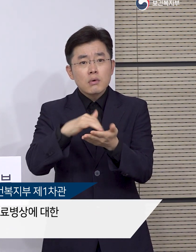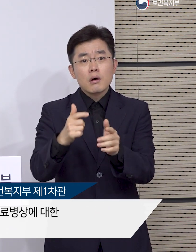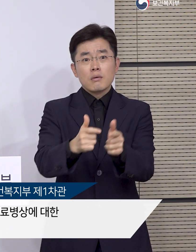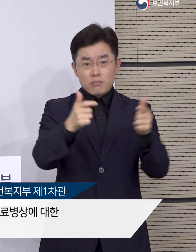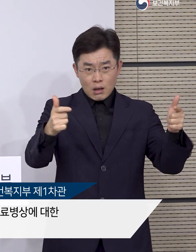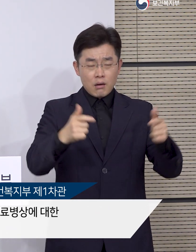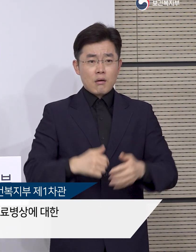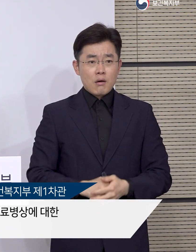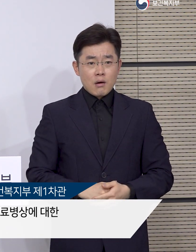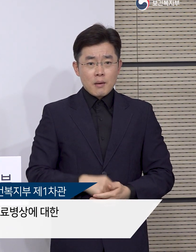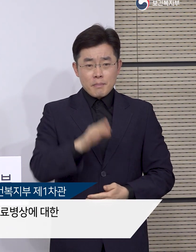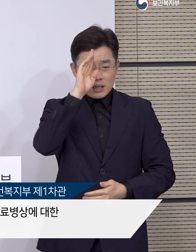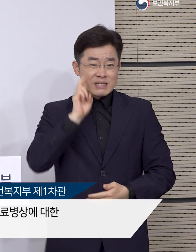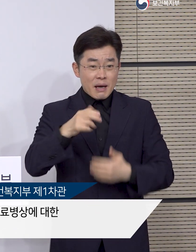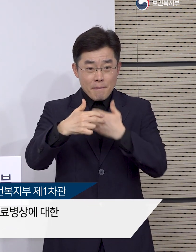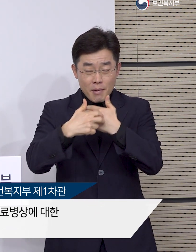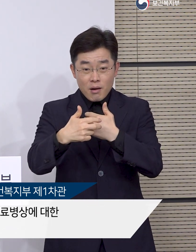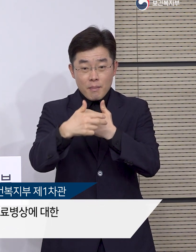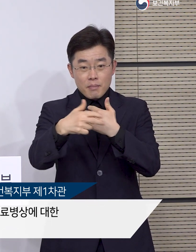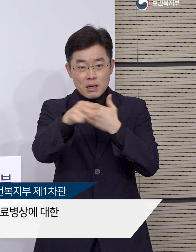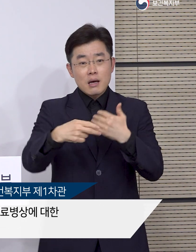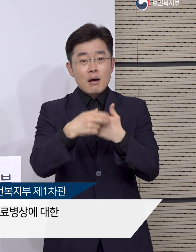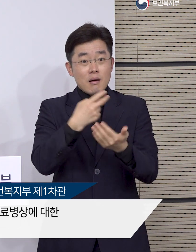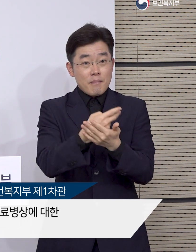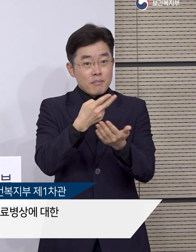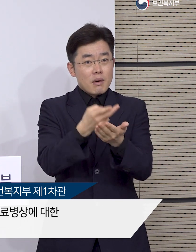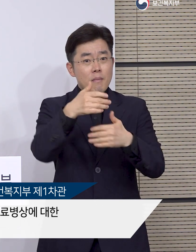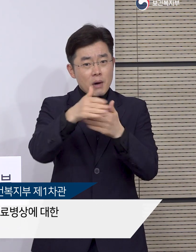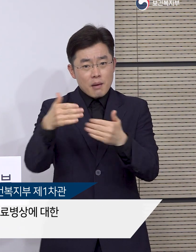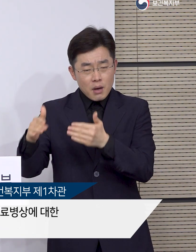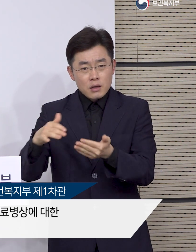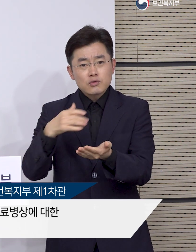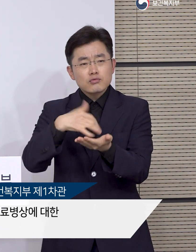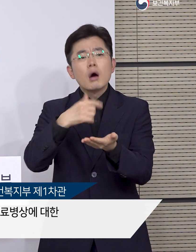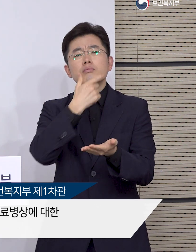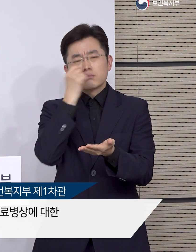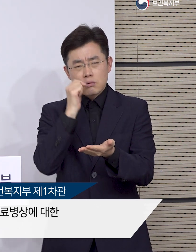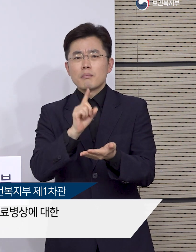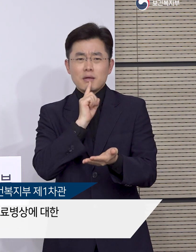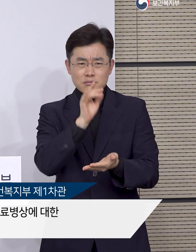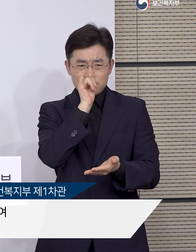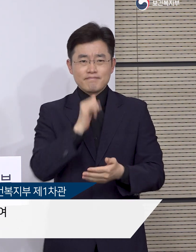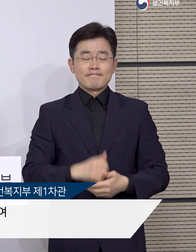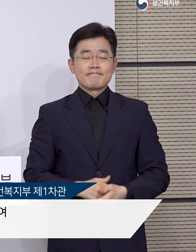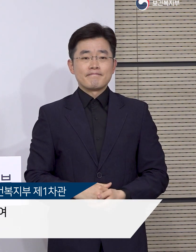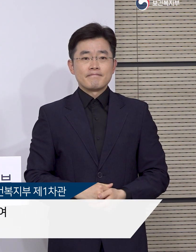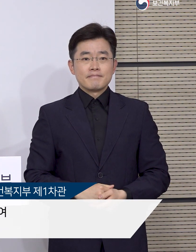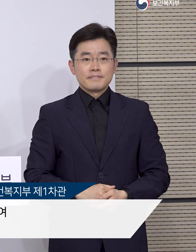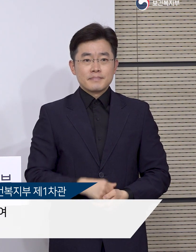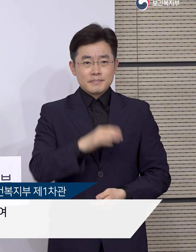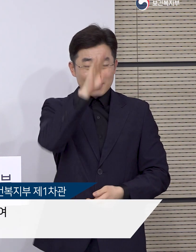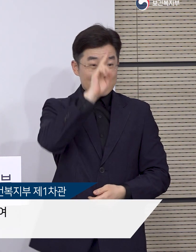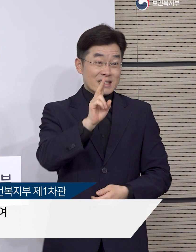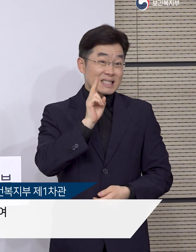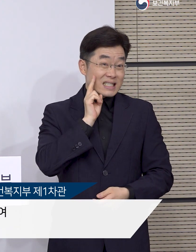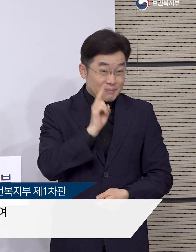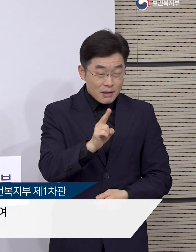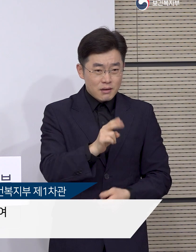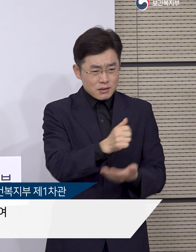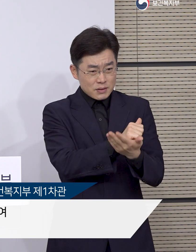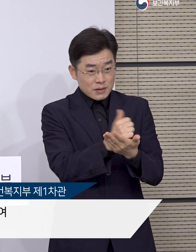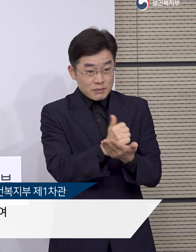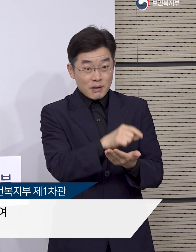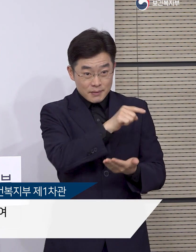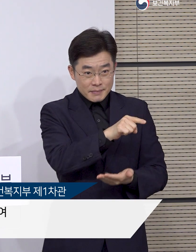늘면서 중환자 치료 병상에 대한 우려가 제기되고 있습니다. 위중과 중증 환자